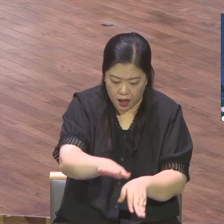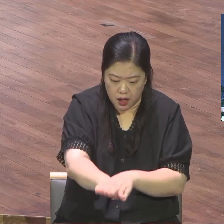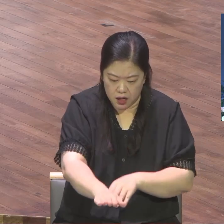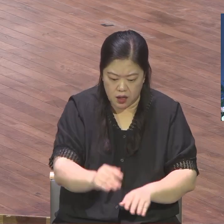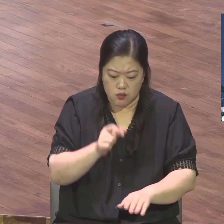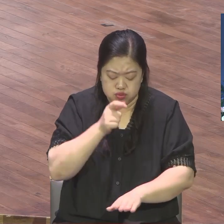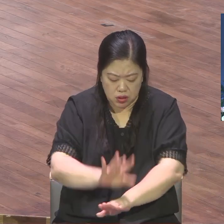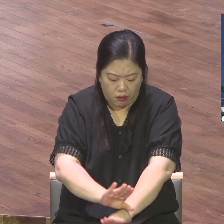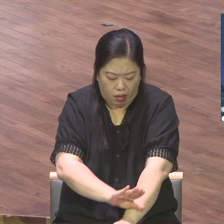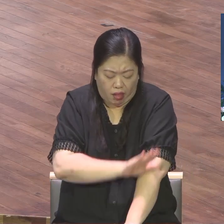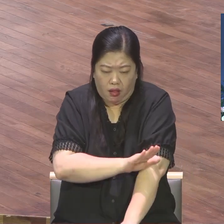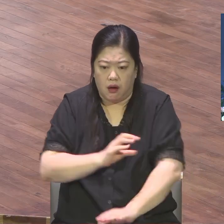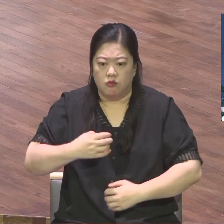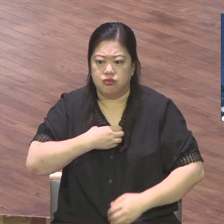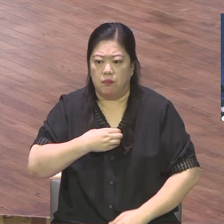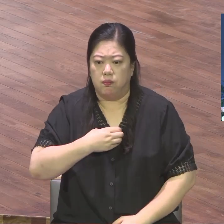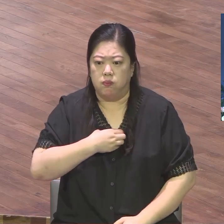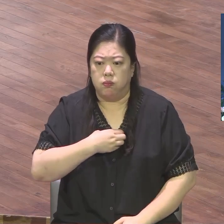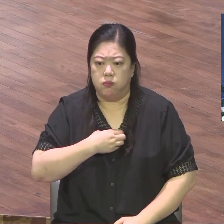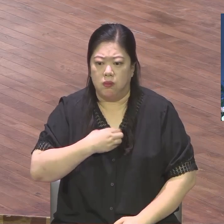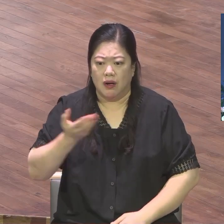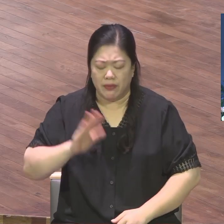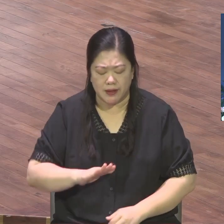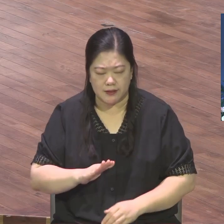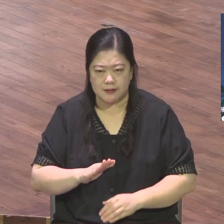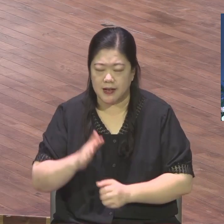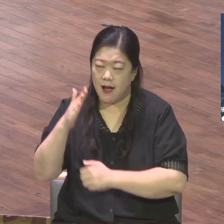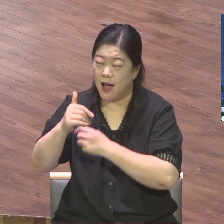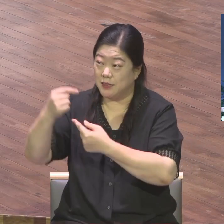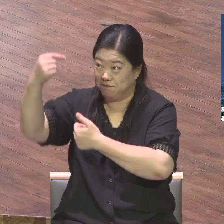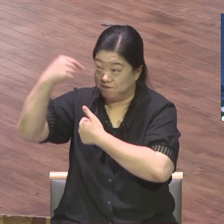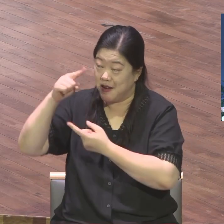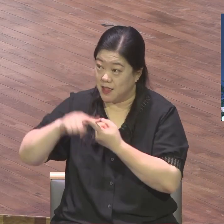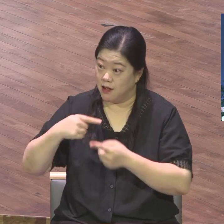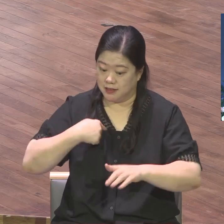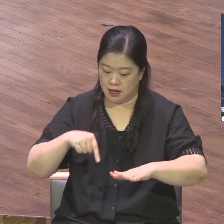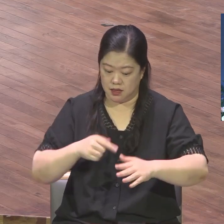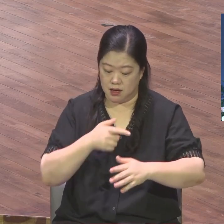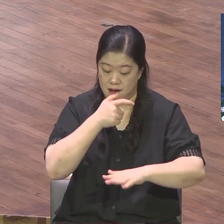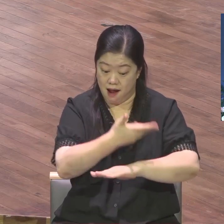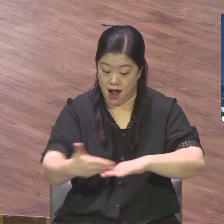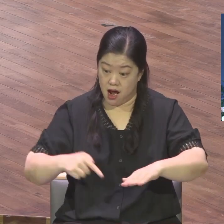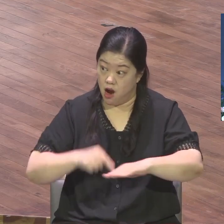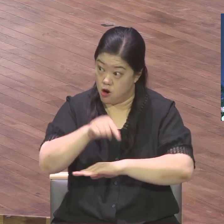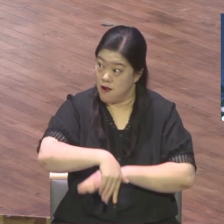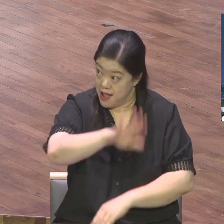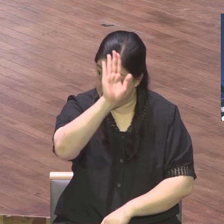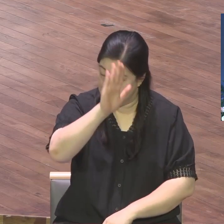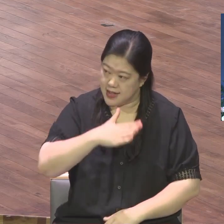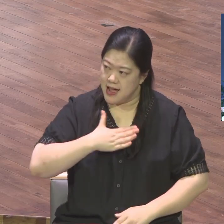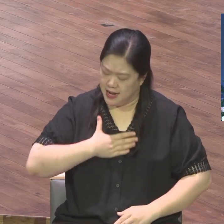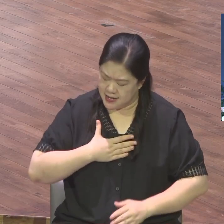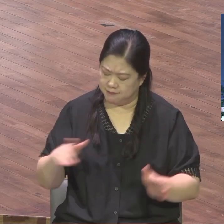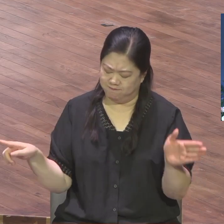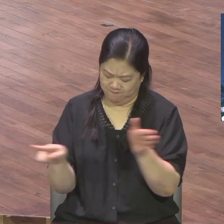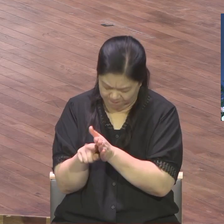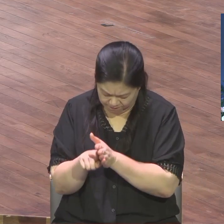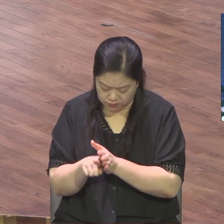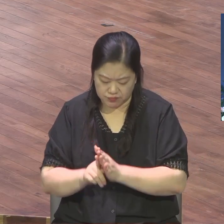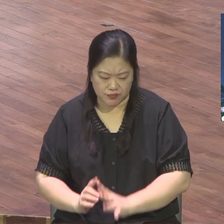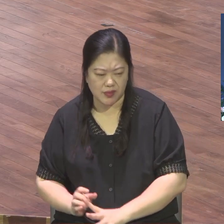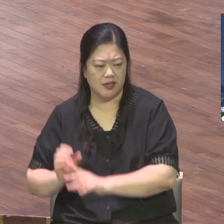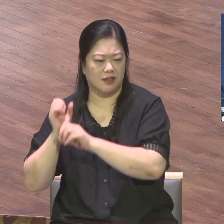갈라질까 말까 안 갈까 말까 지겠나 안 되겠나 그런 생각 속에 매여 있으면요 못 건넙니다.